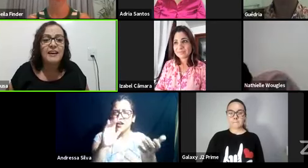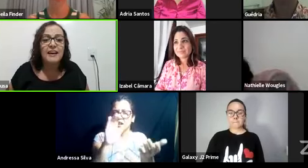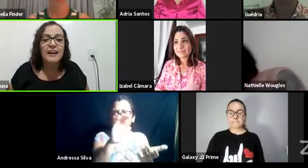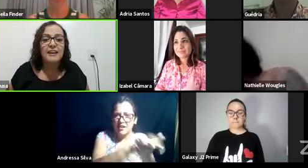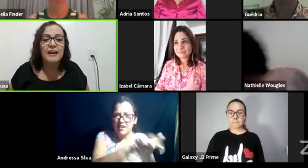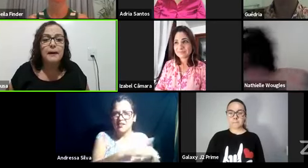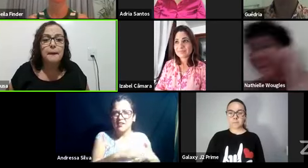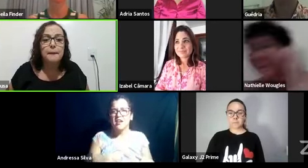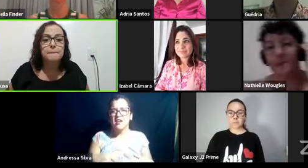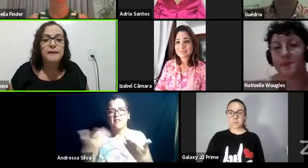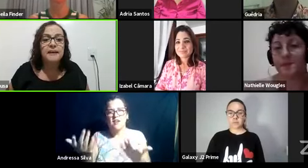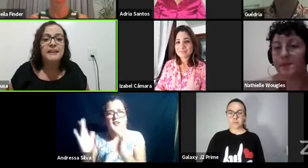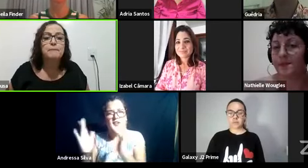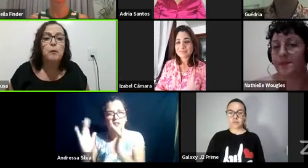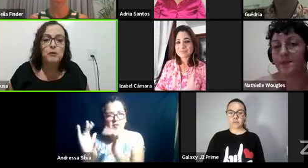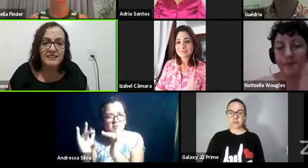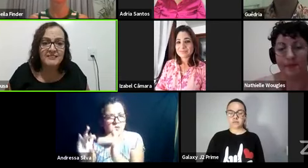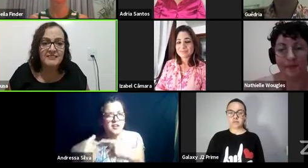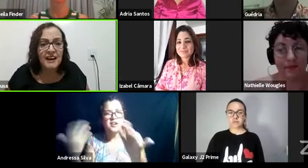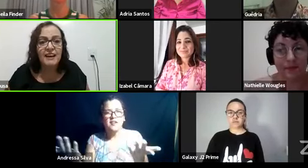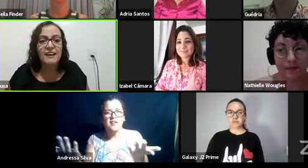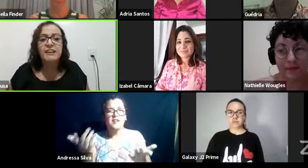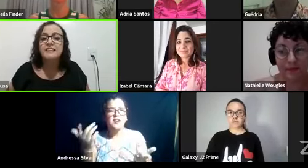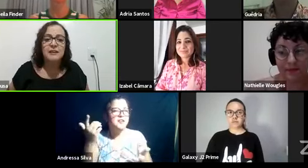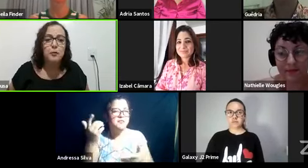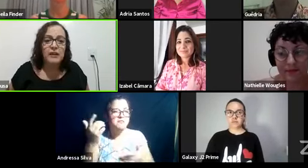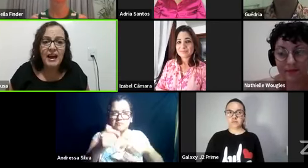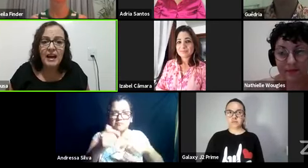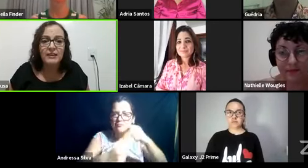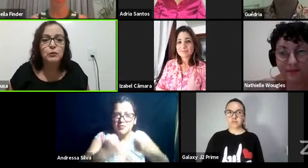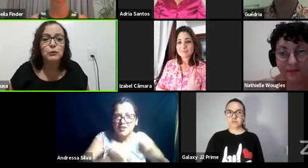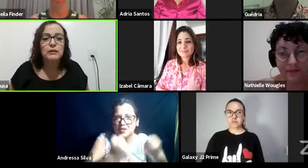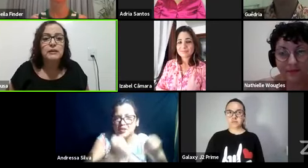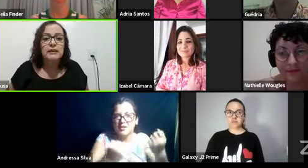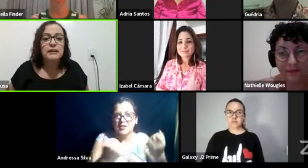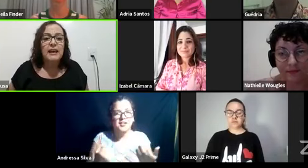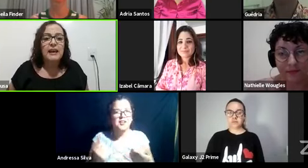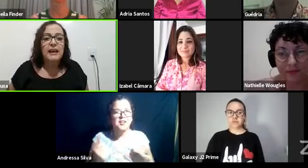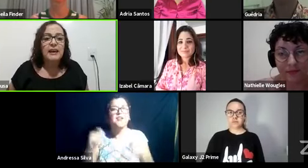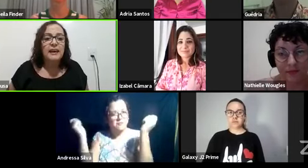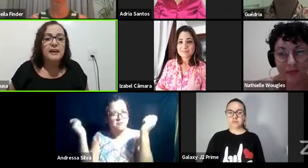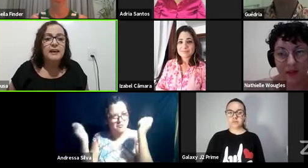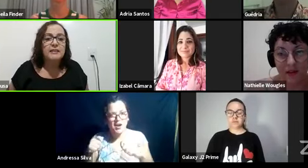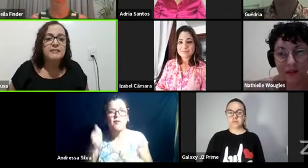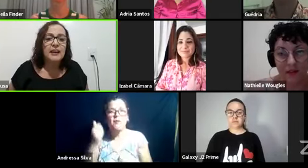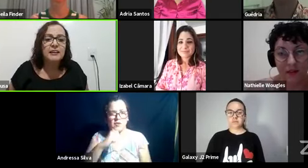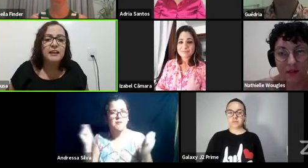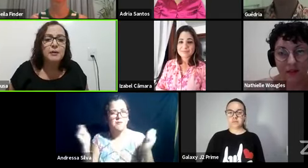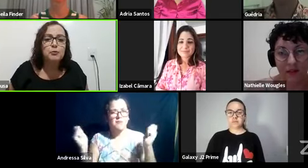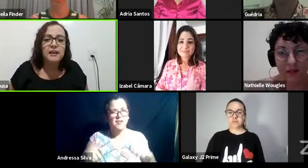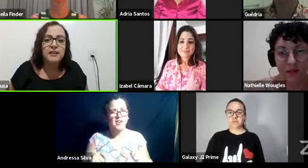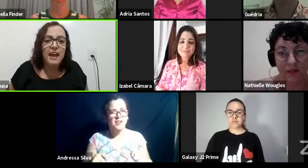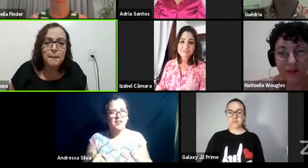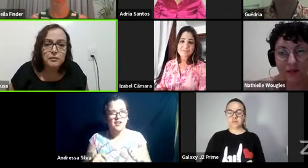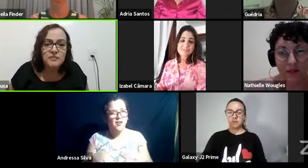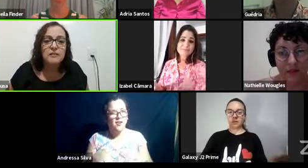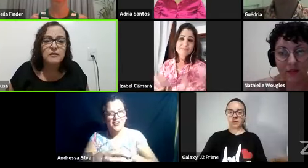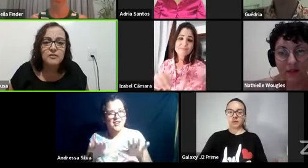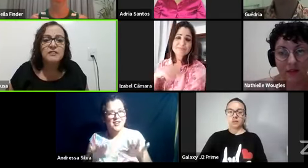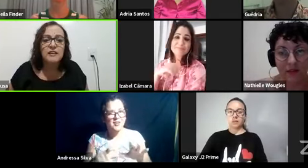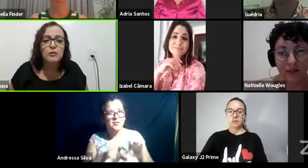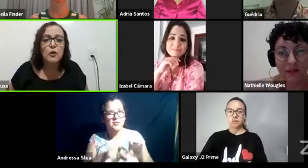estudar, ela pode casar, ter namorado, sair por aí.